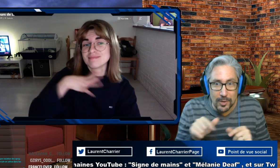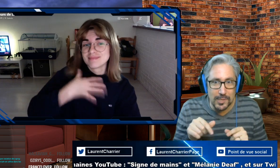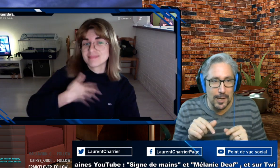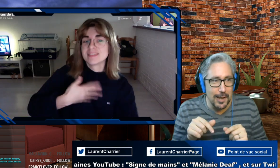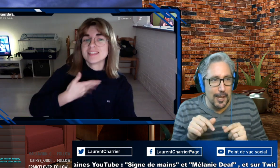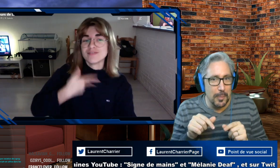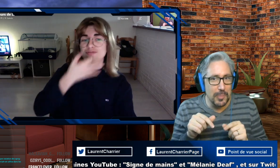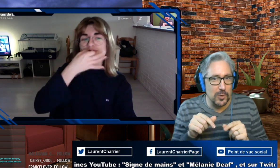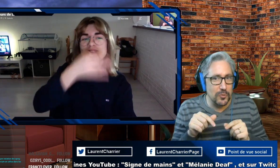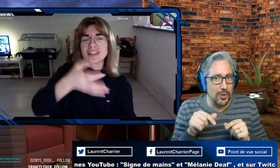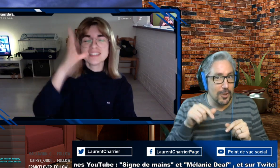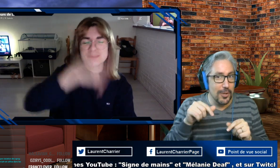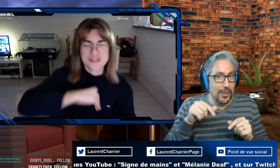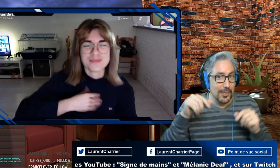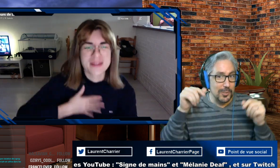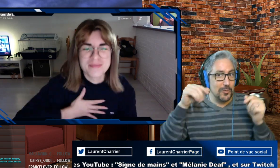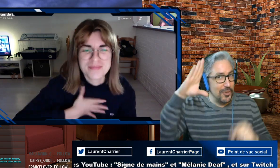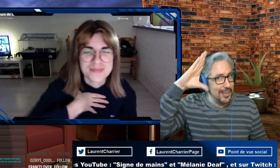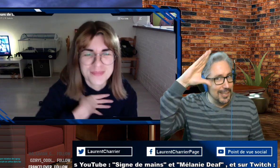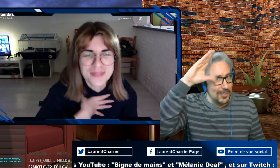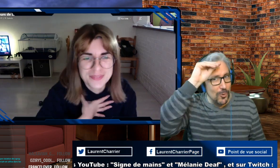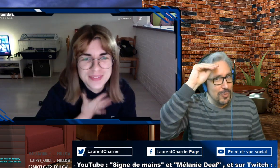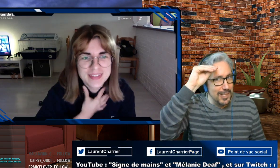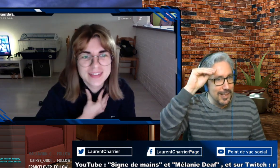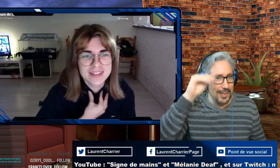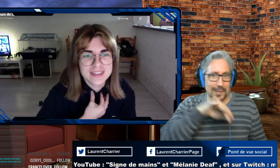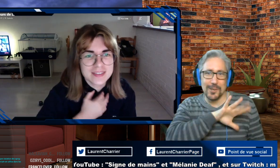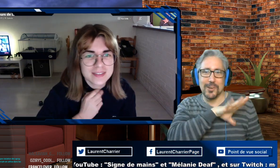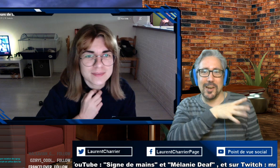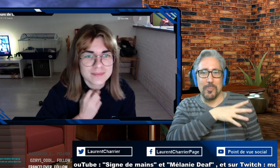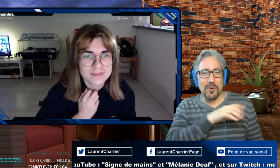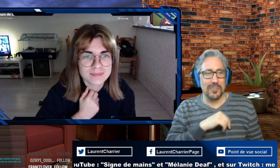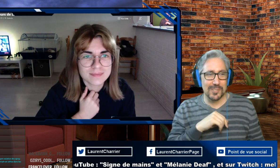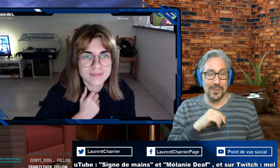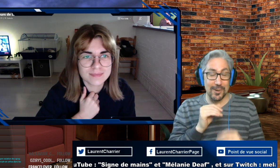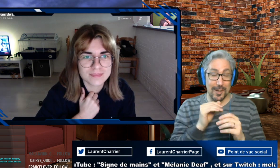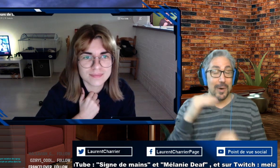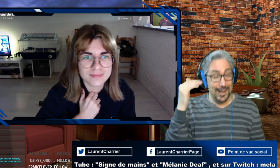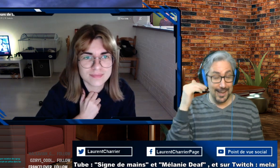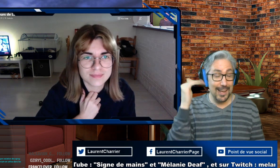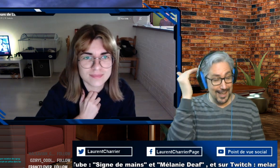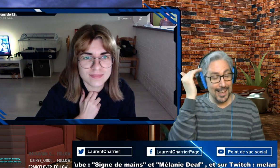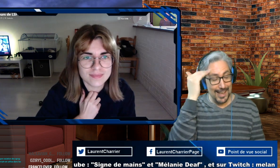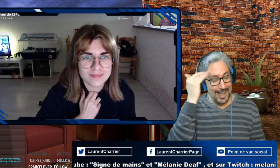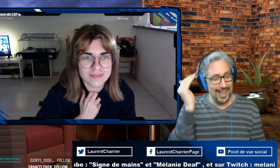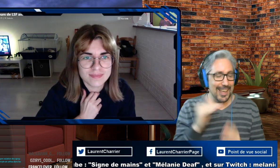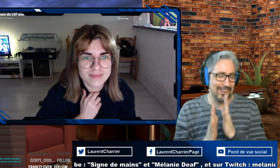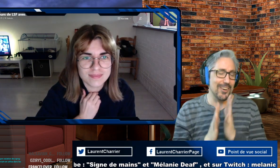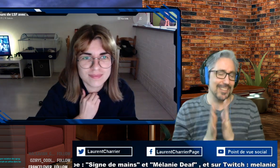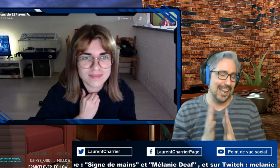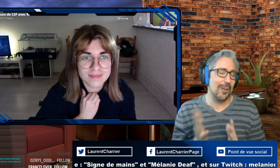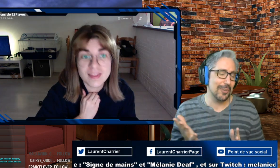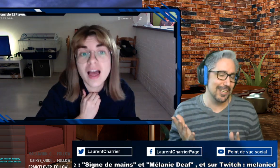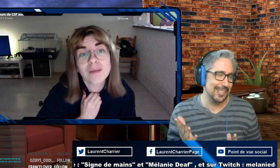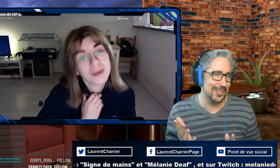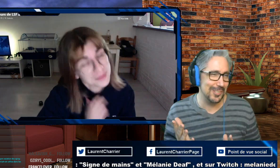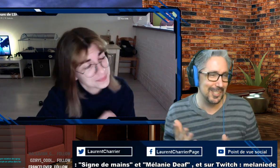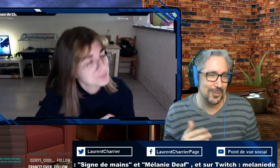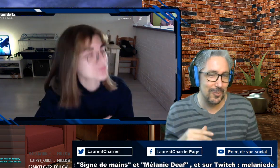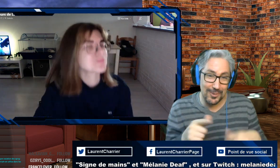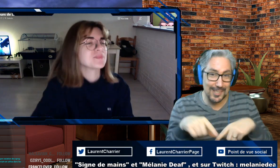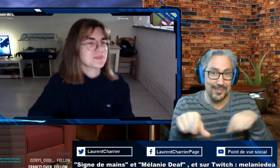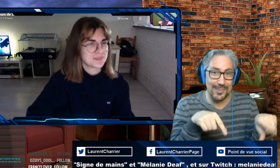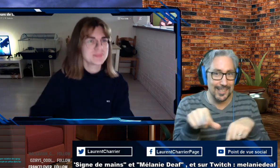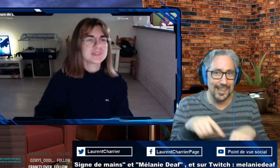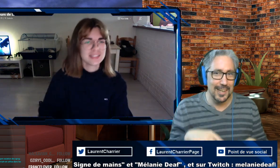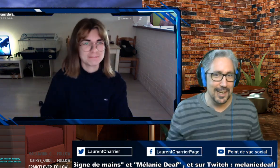signe comme ça. Mais Vous l'avez fait. sauf que ils ont oublié que la professeure, bah, elle connaît la langue des signes aussi,